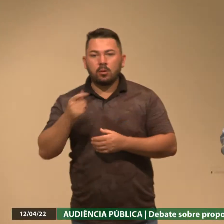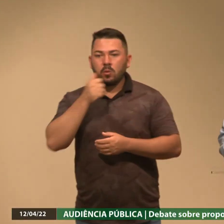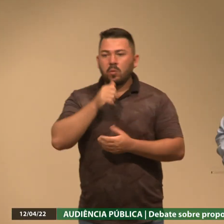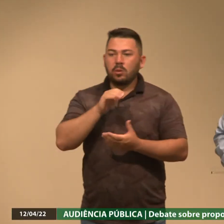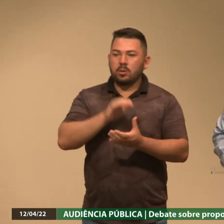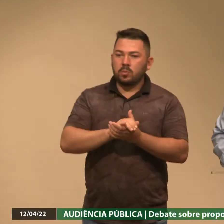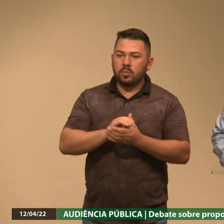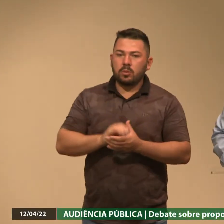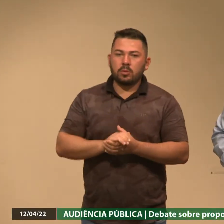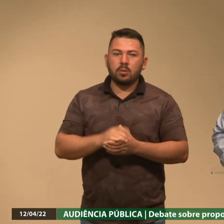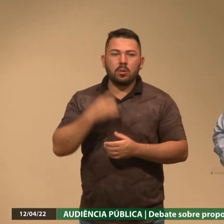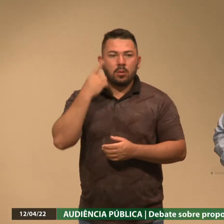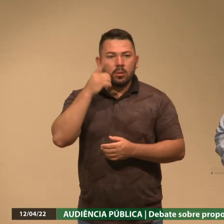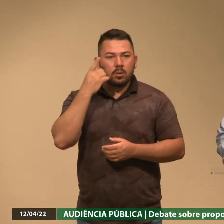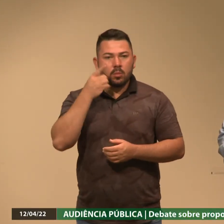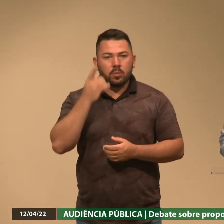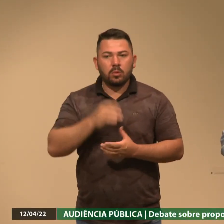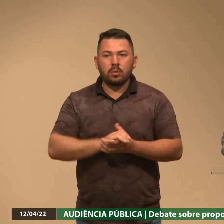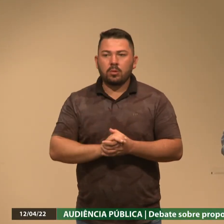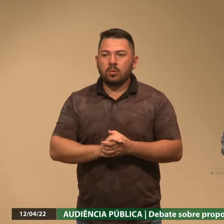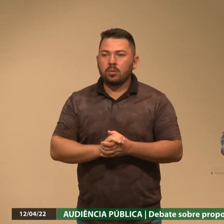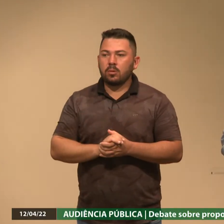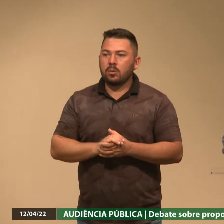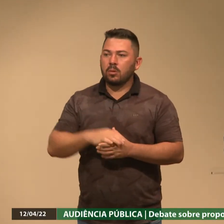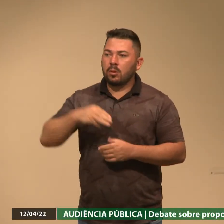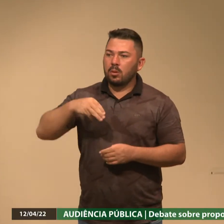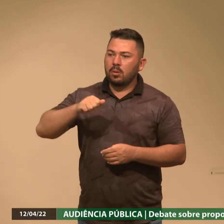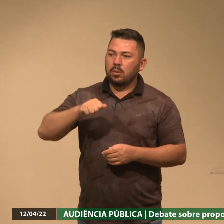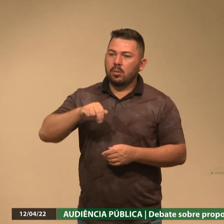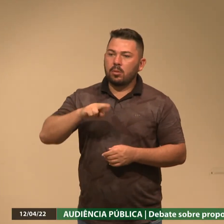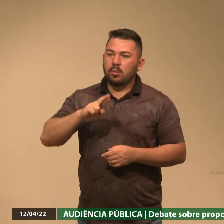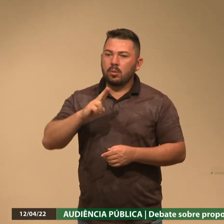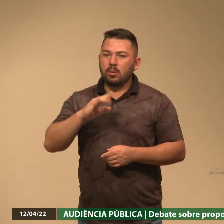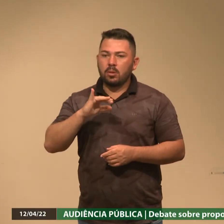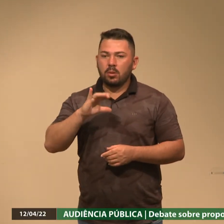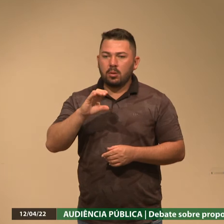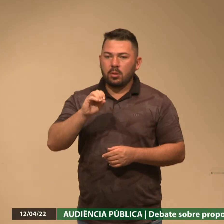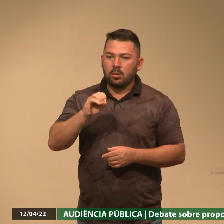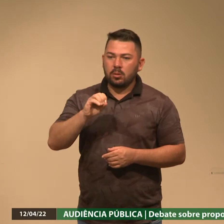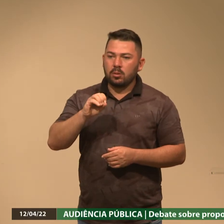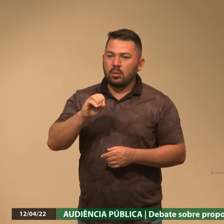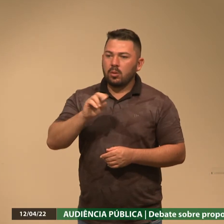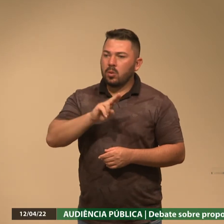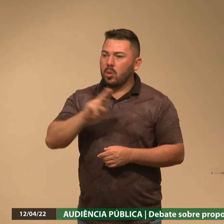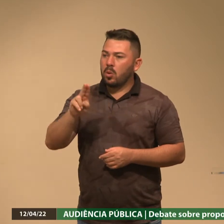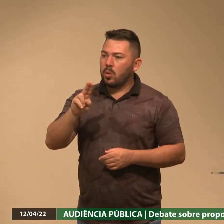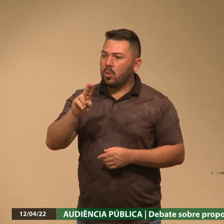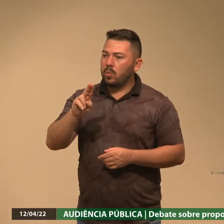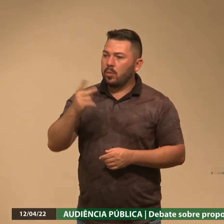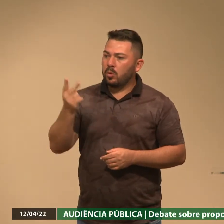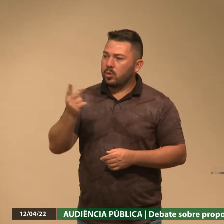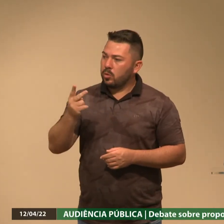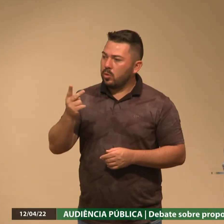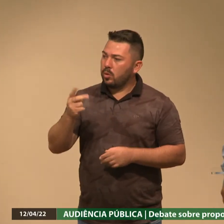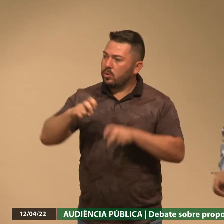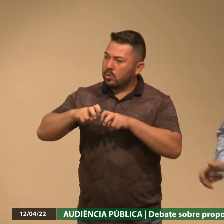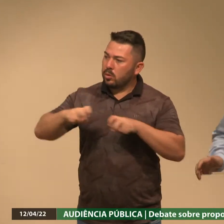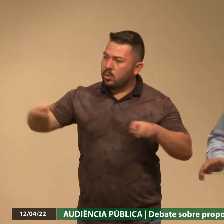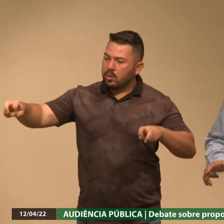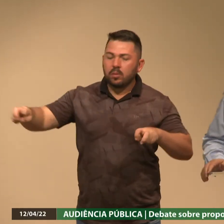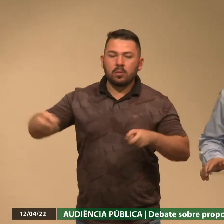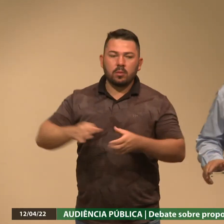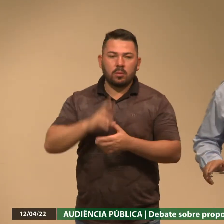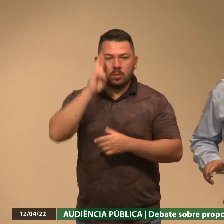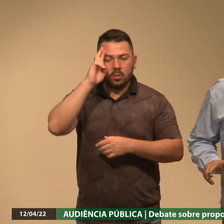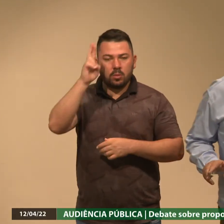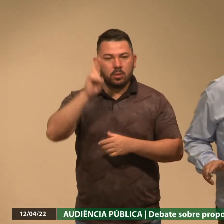esposa Deputado Maurício escuro lá em nome dos dois saudar os demais componentes da mesa